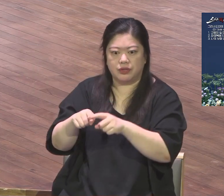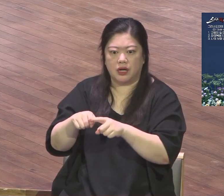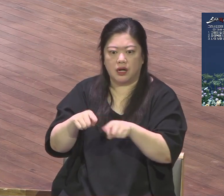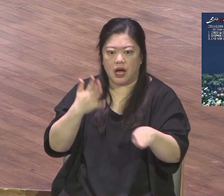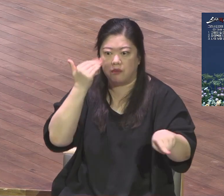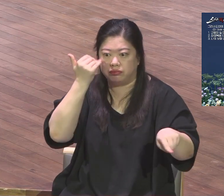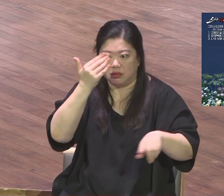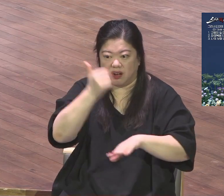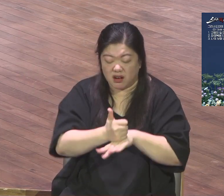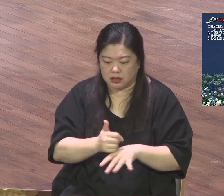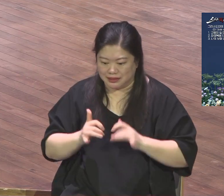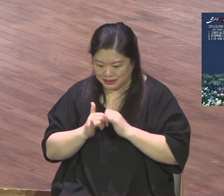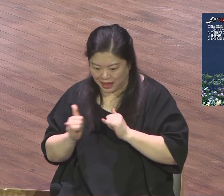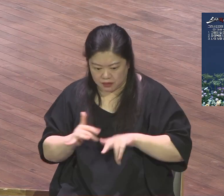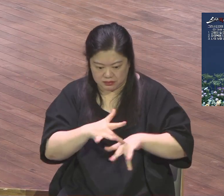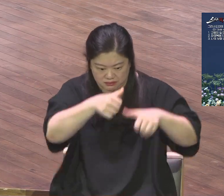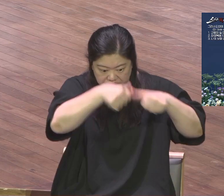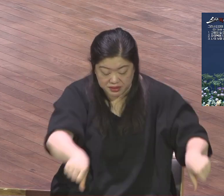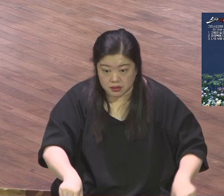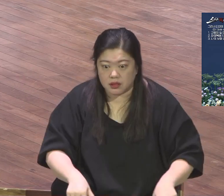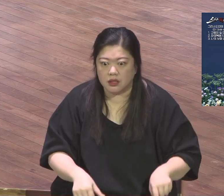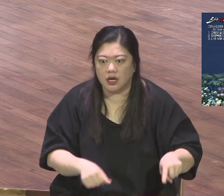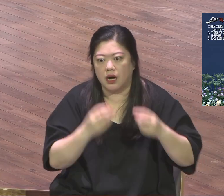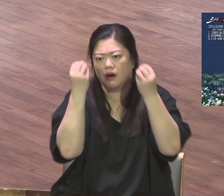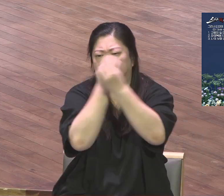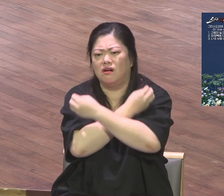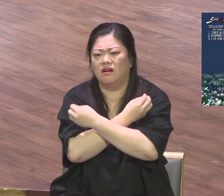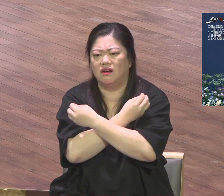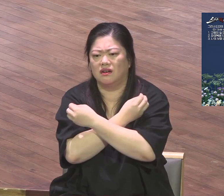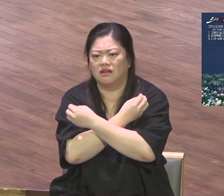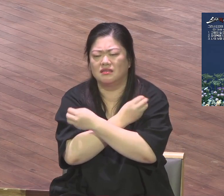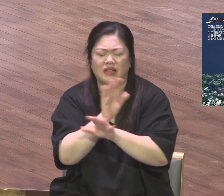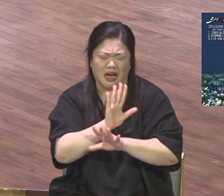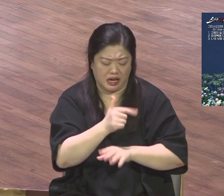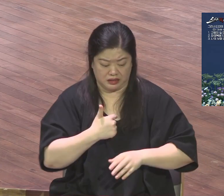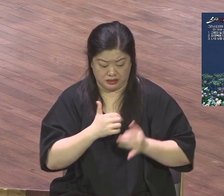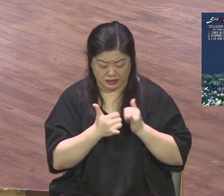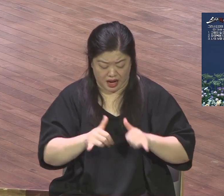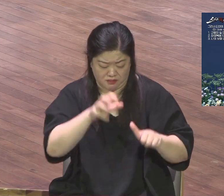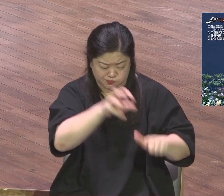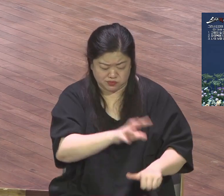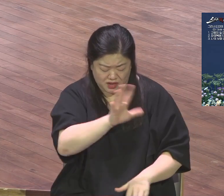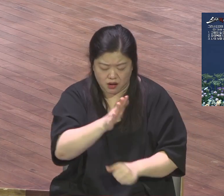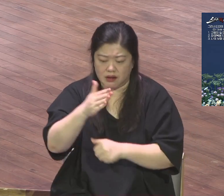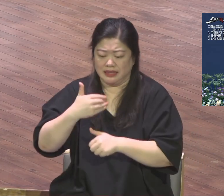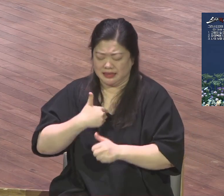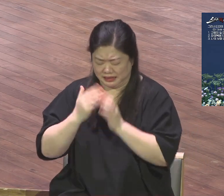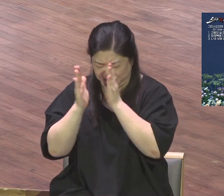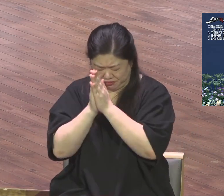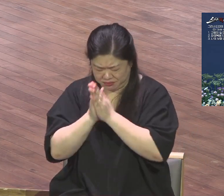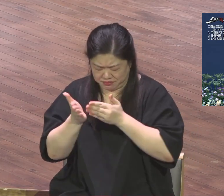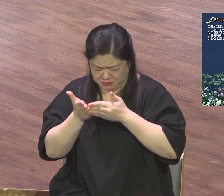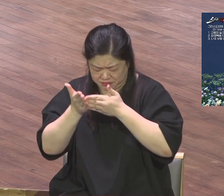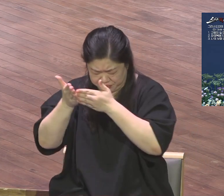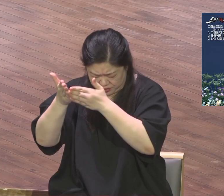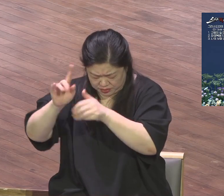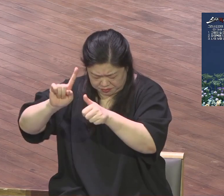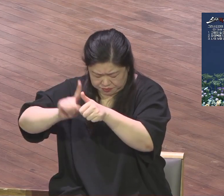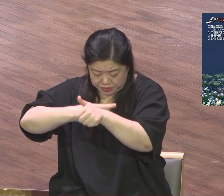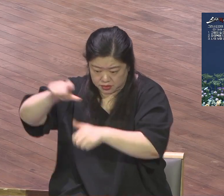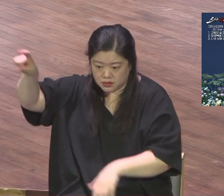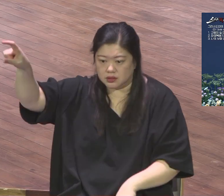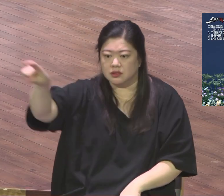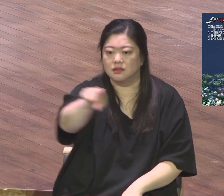세력으로부터 이단으로 규정되었다고 하는 사실을 기억하시길 바랍니다. 그리고 여러분은